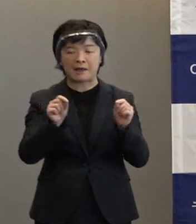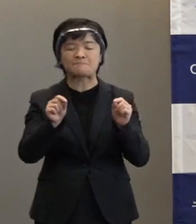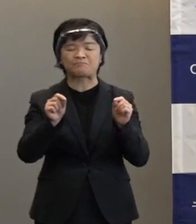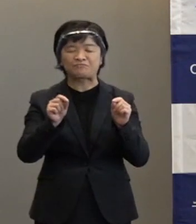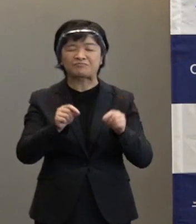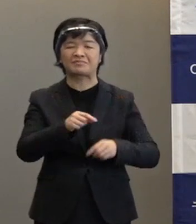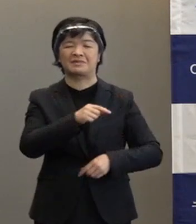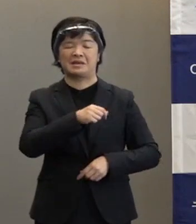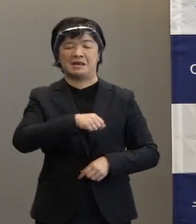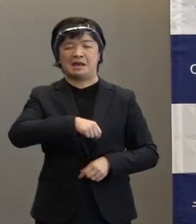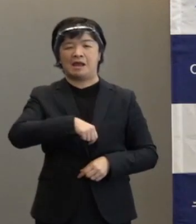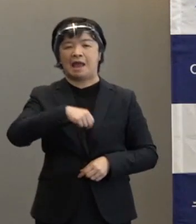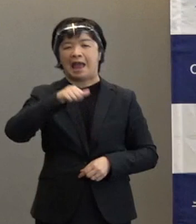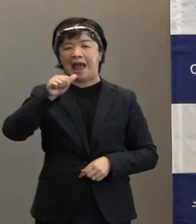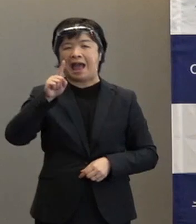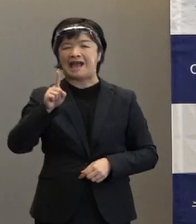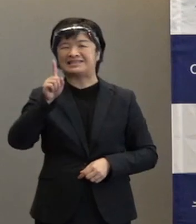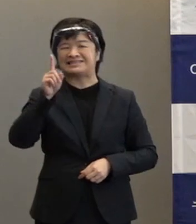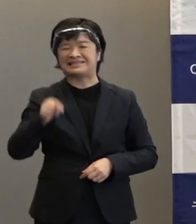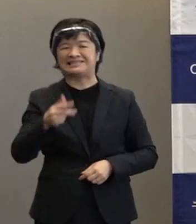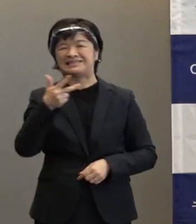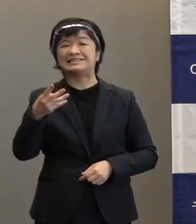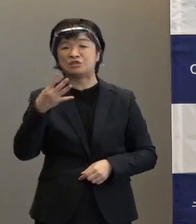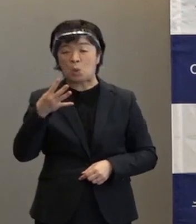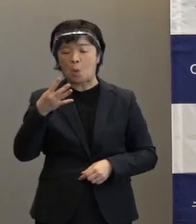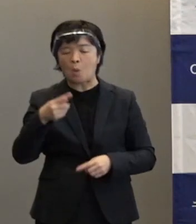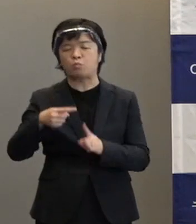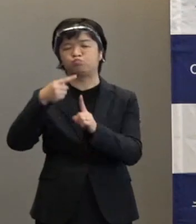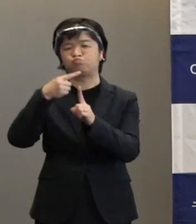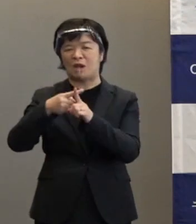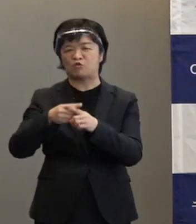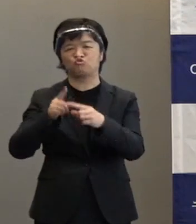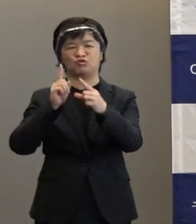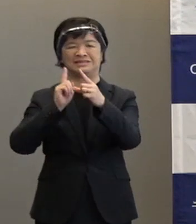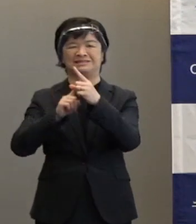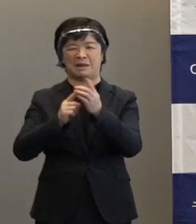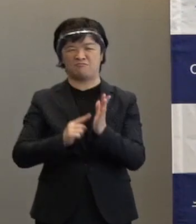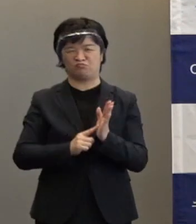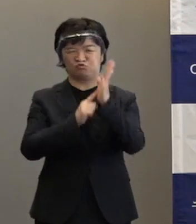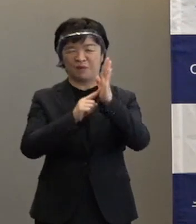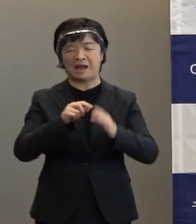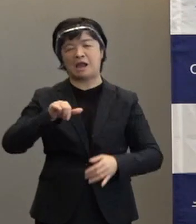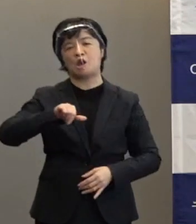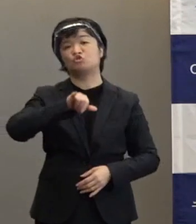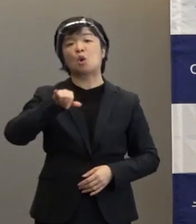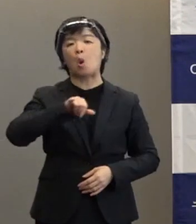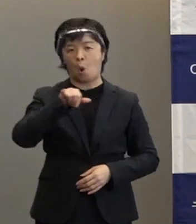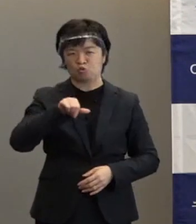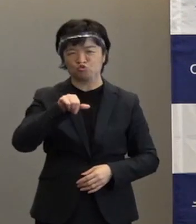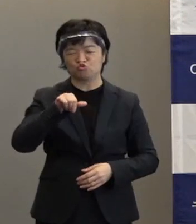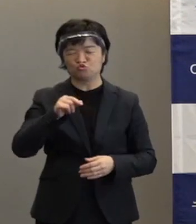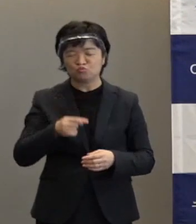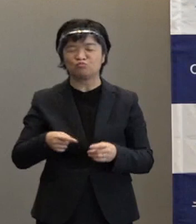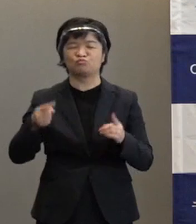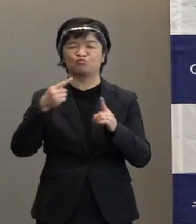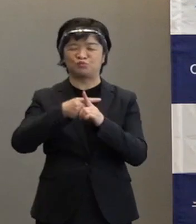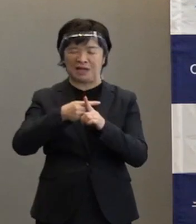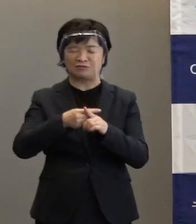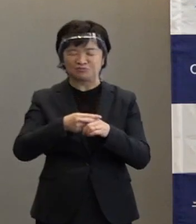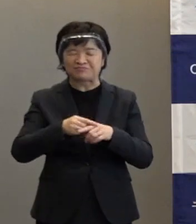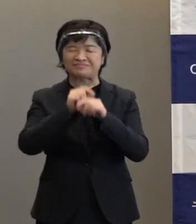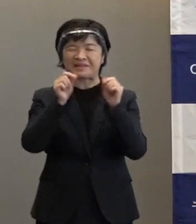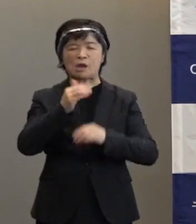に隠し味として千葉県ならではの醤油を加え、黒アヒージョとして広く提案をしていることといたしました